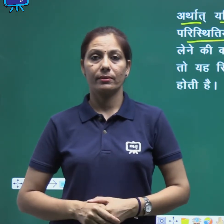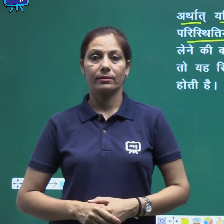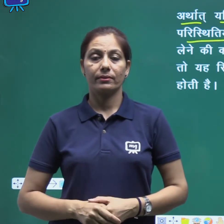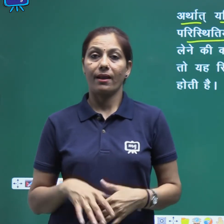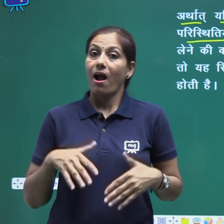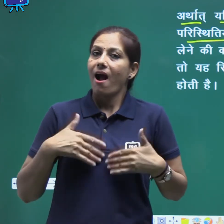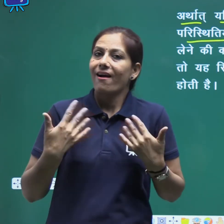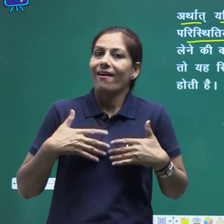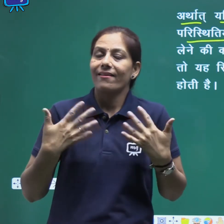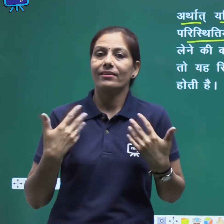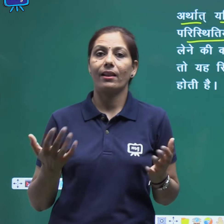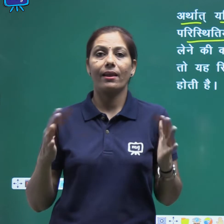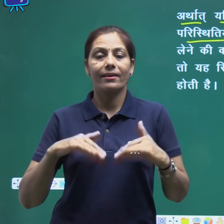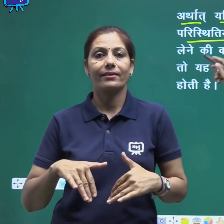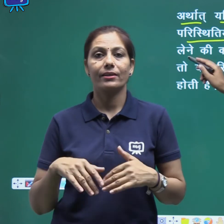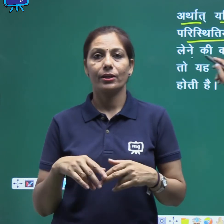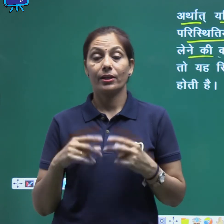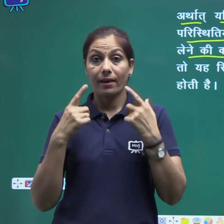आनंद लेने की कोशिश करते हैं